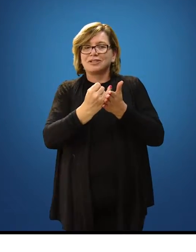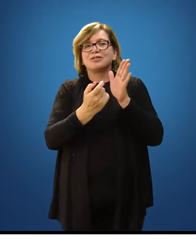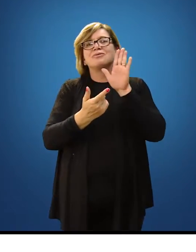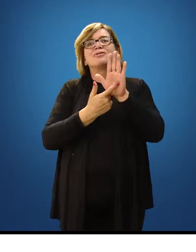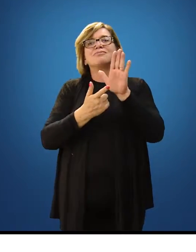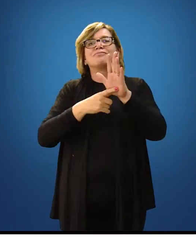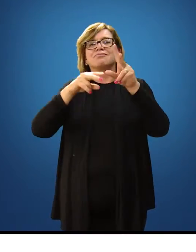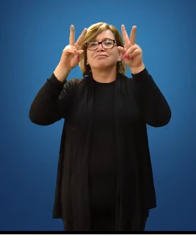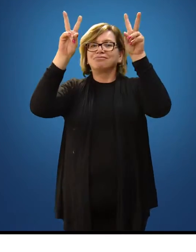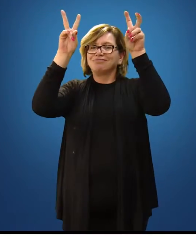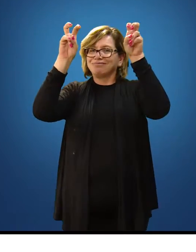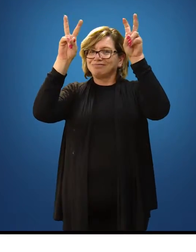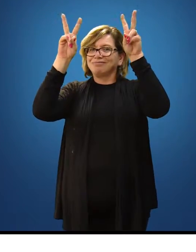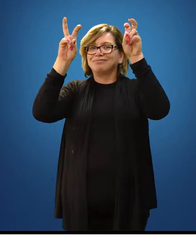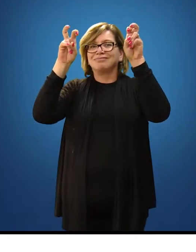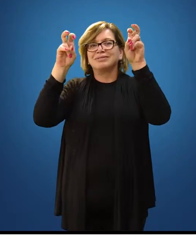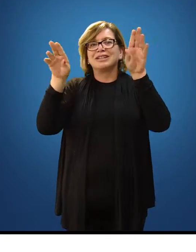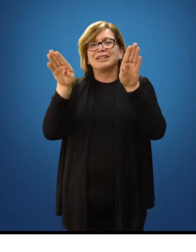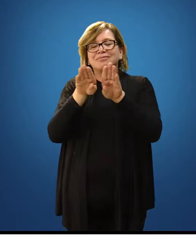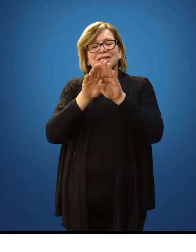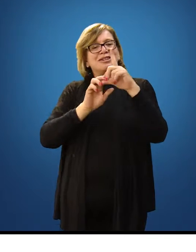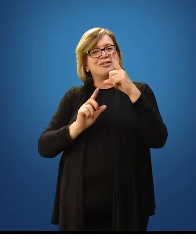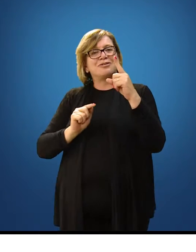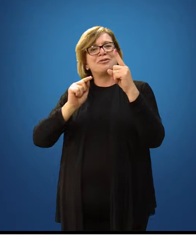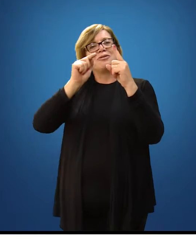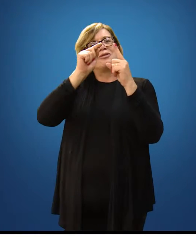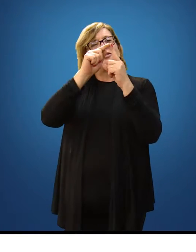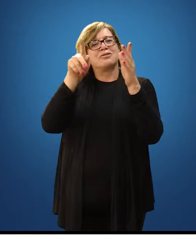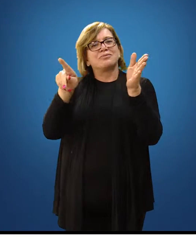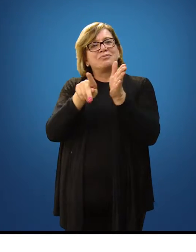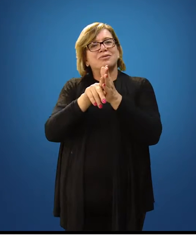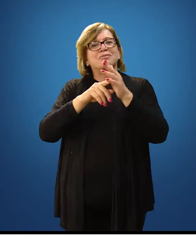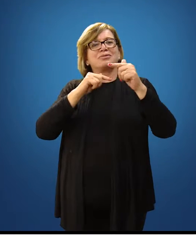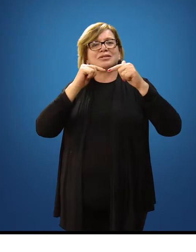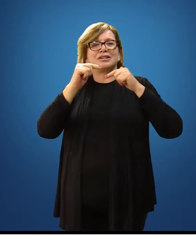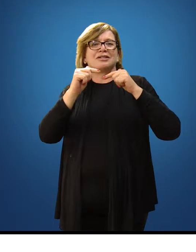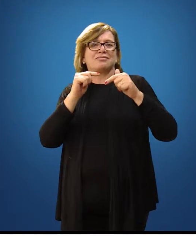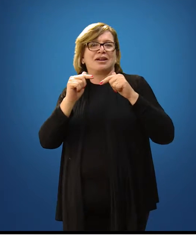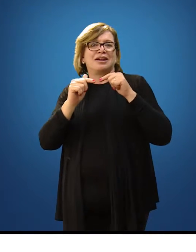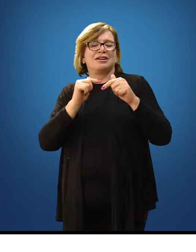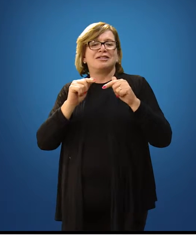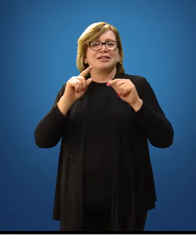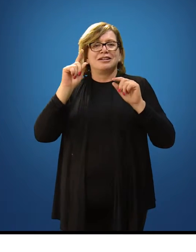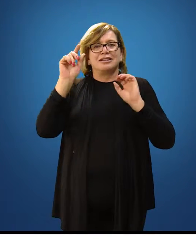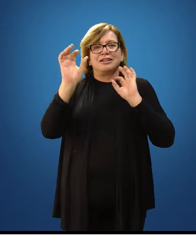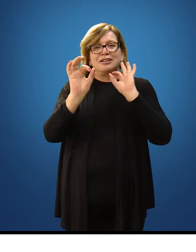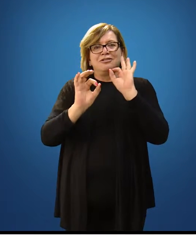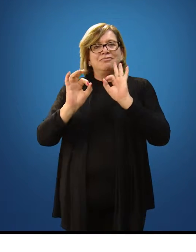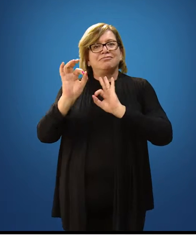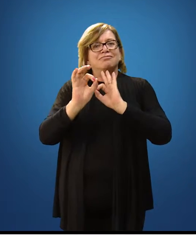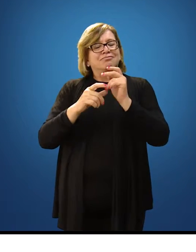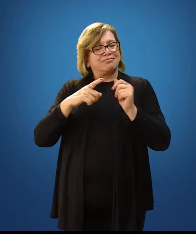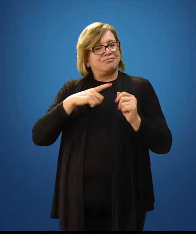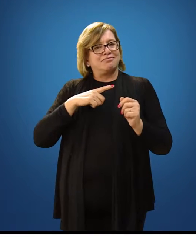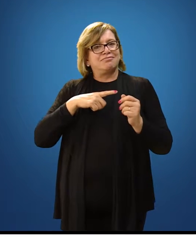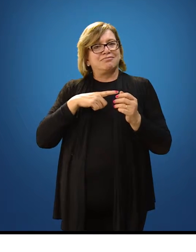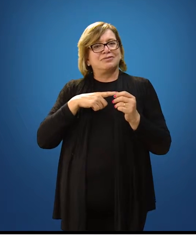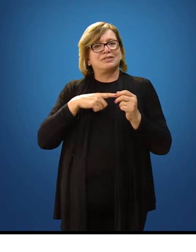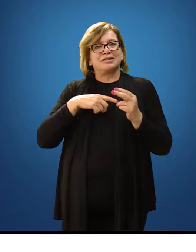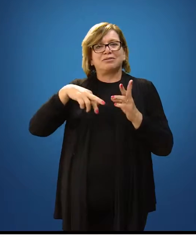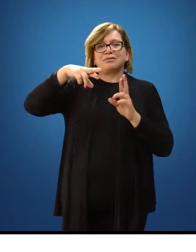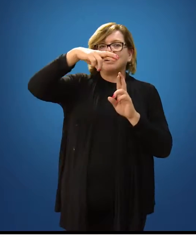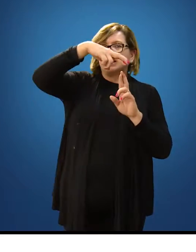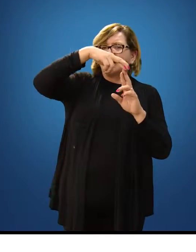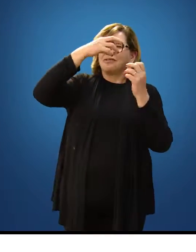apresentando o tema, vejam aqui, ó, objetivo do trabalho, faltou aqui a questão da estrutura do trabalho, mas seria importante 1 ou 2